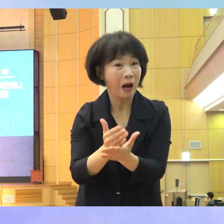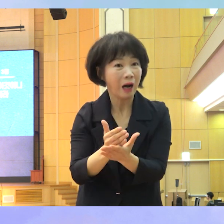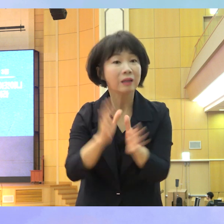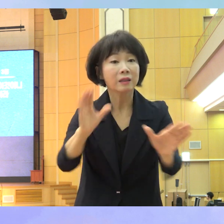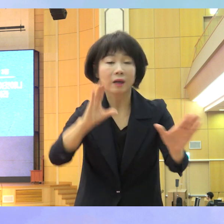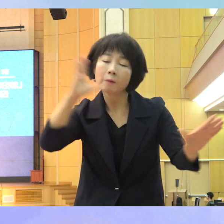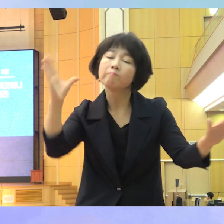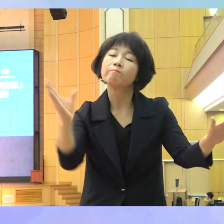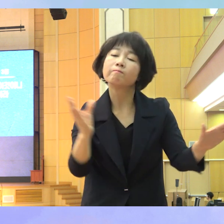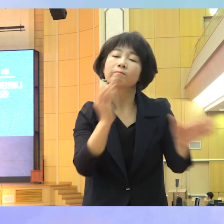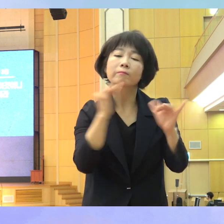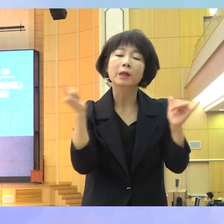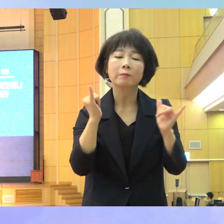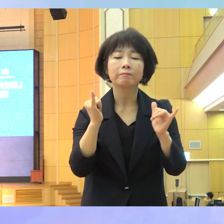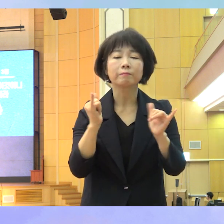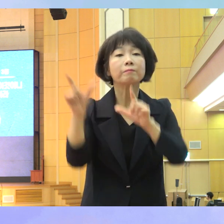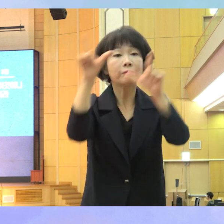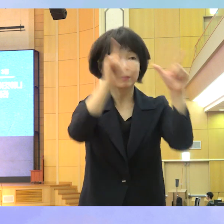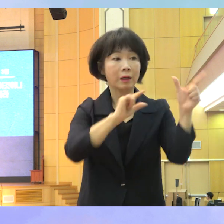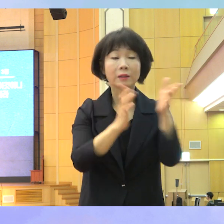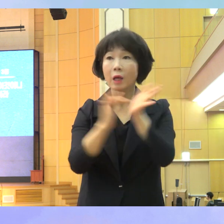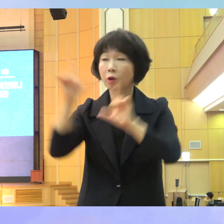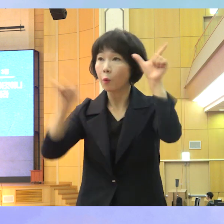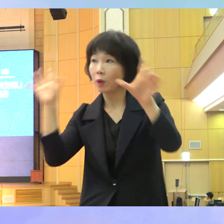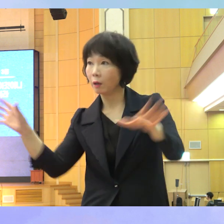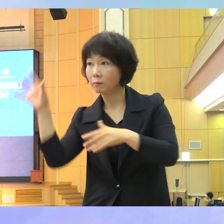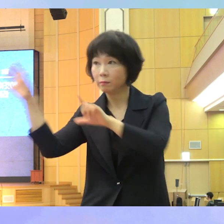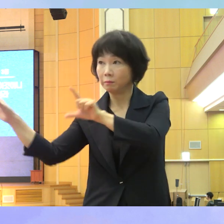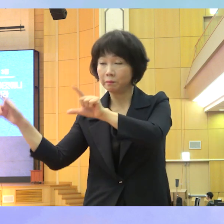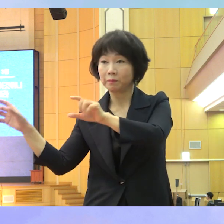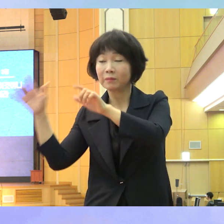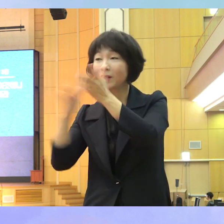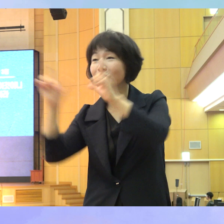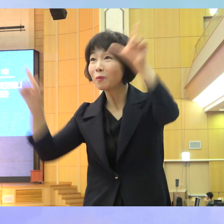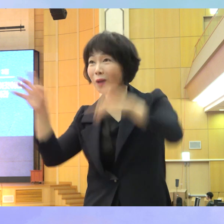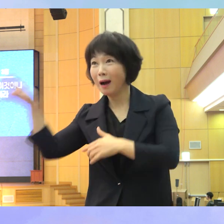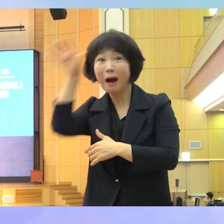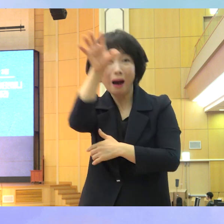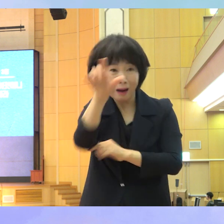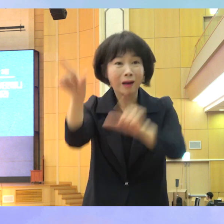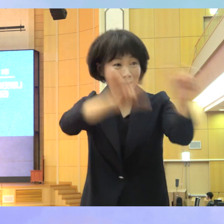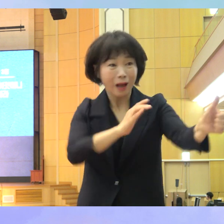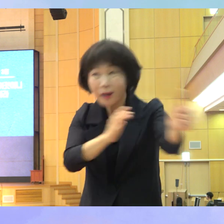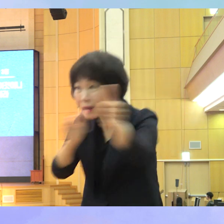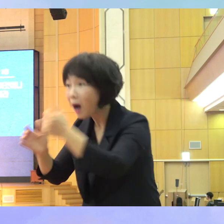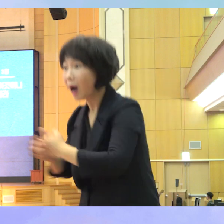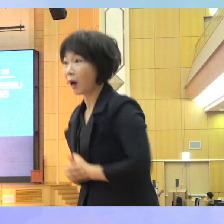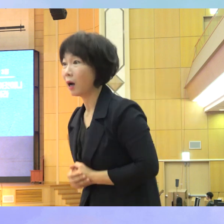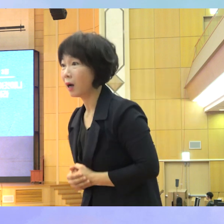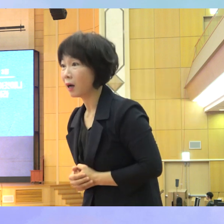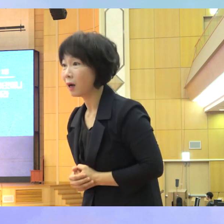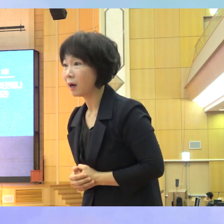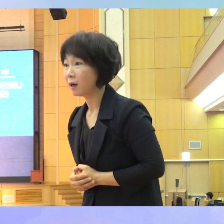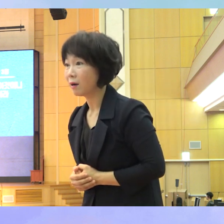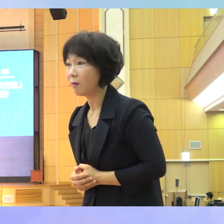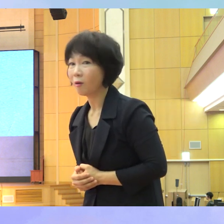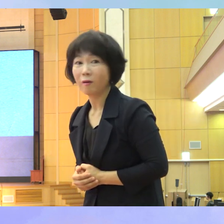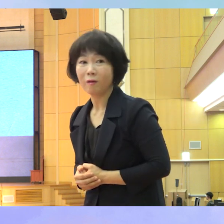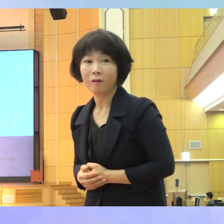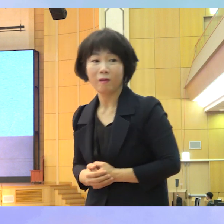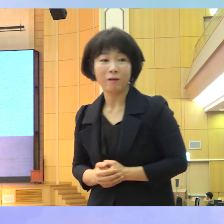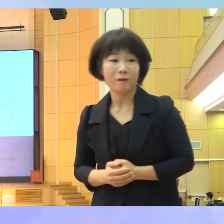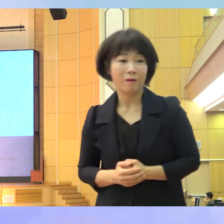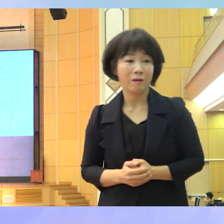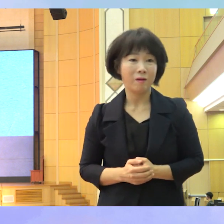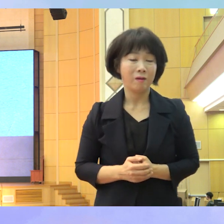구별되이 살아라. 예수님의 모습처럼 살아라는 거예요. 예수님을 못 박은 그 로마 병정, 예수님을